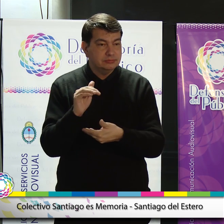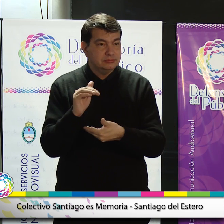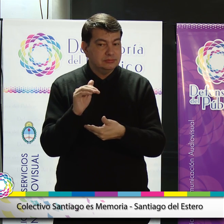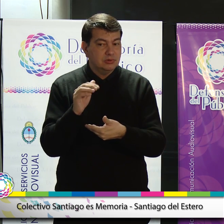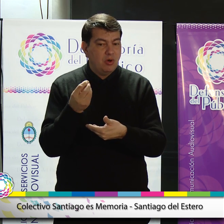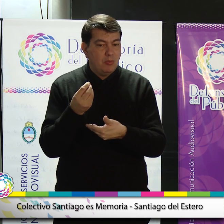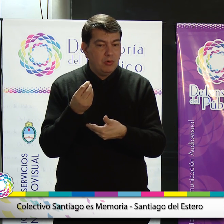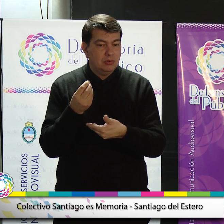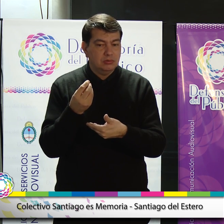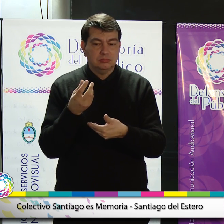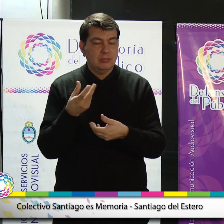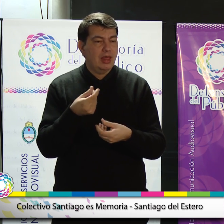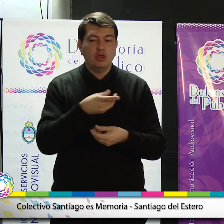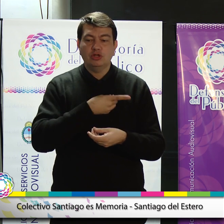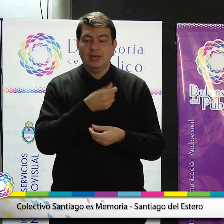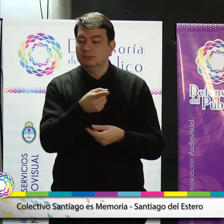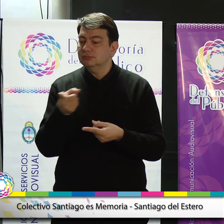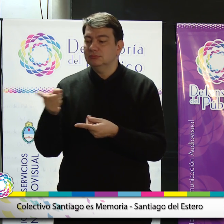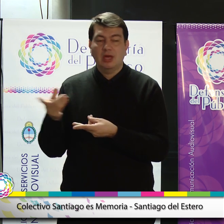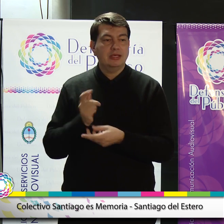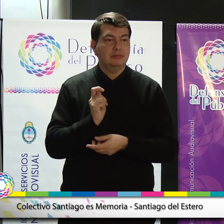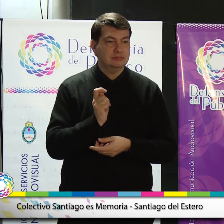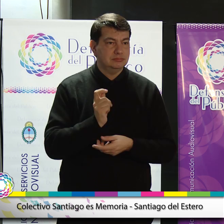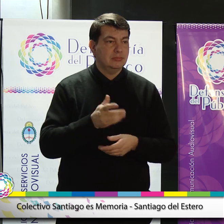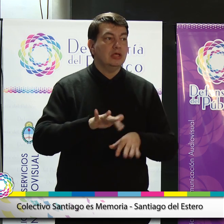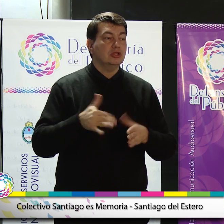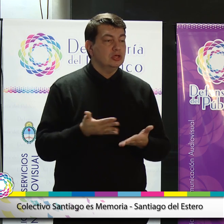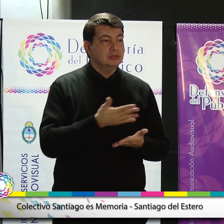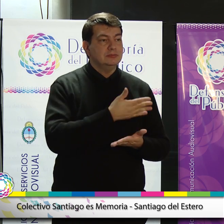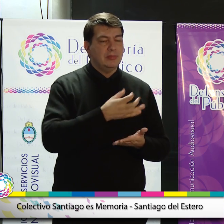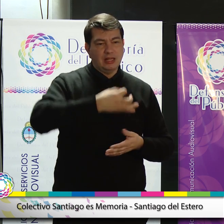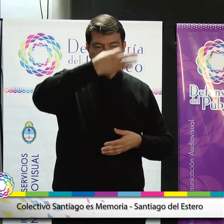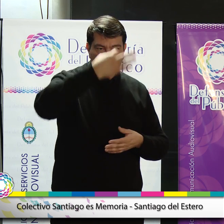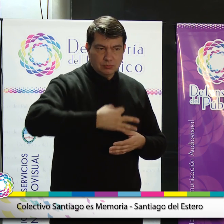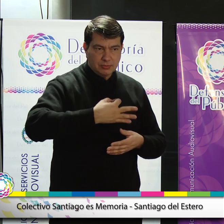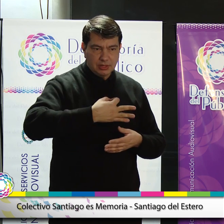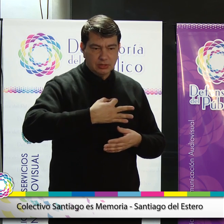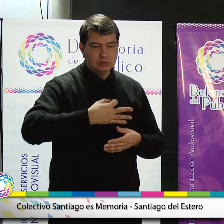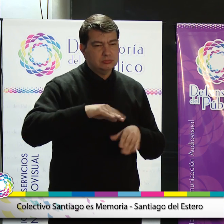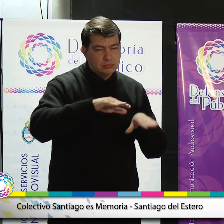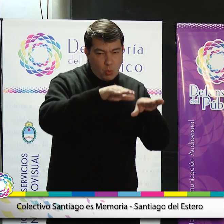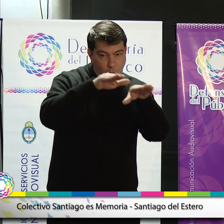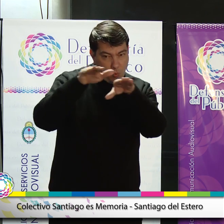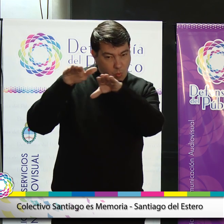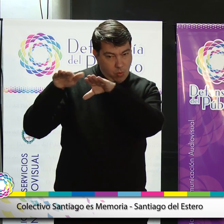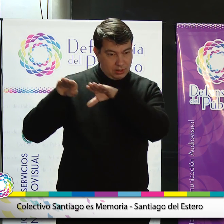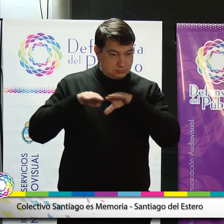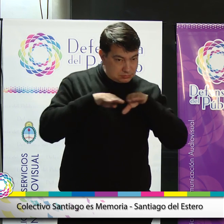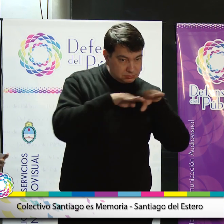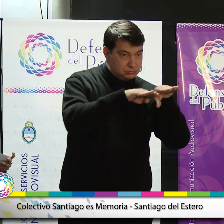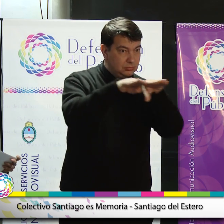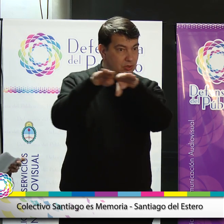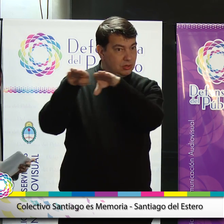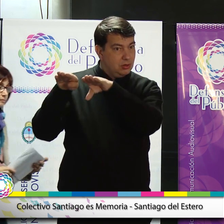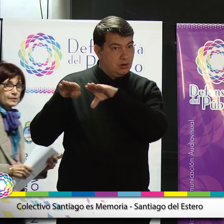que van a ser financiados entonces nosotros queremos que para garantizar la pluralidad para garantizar la equidad de la